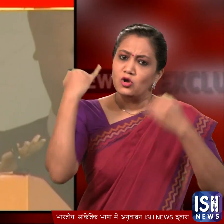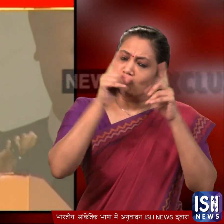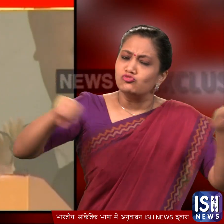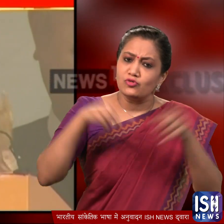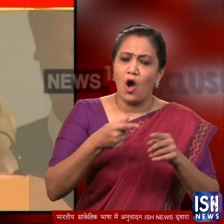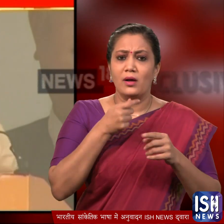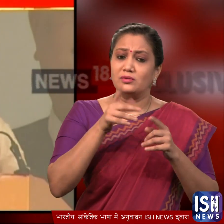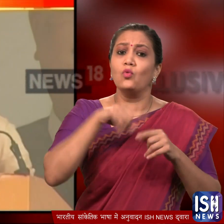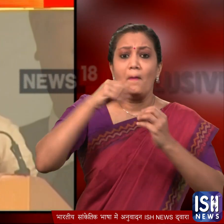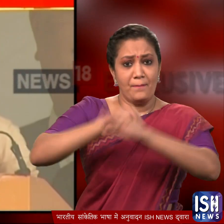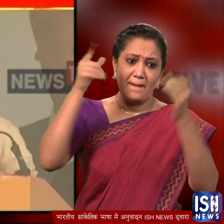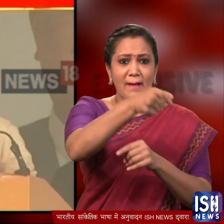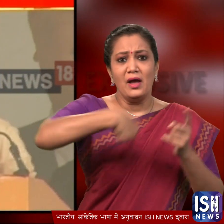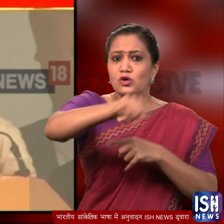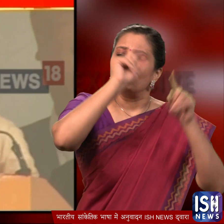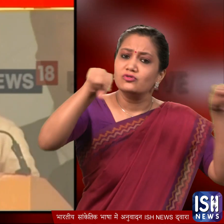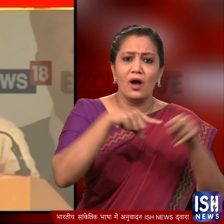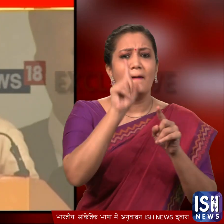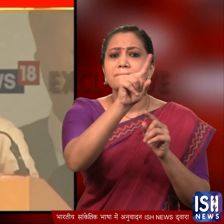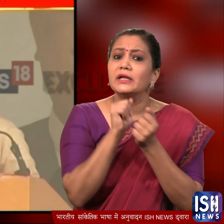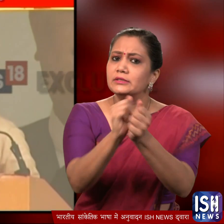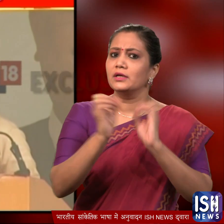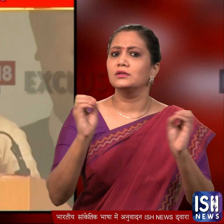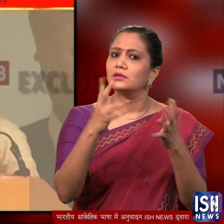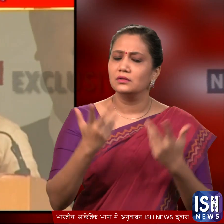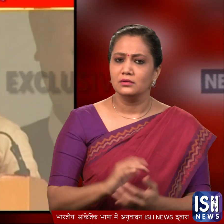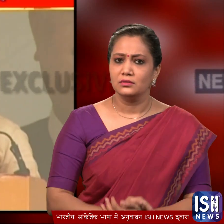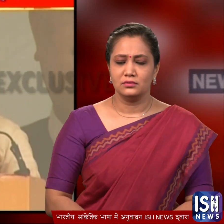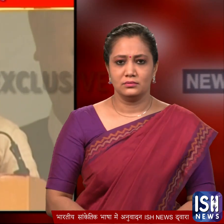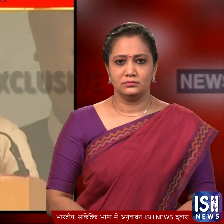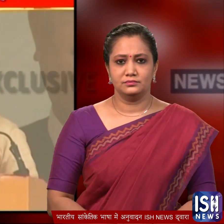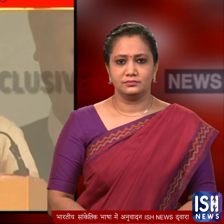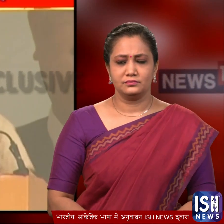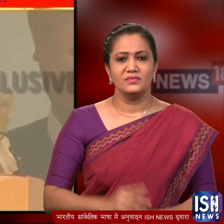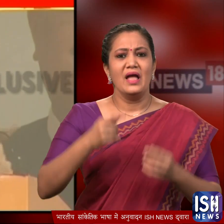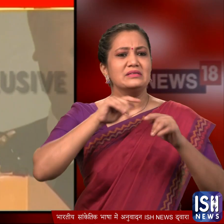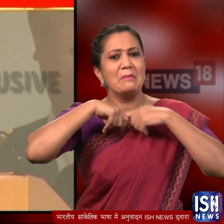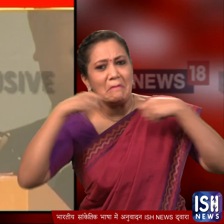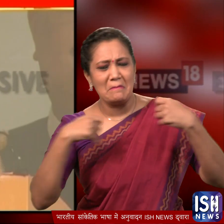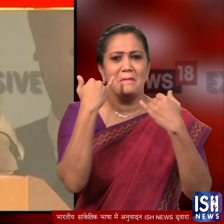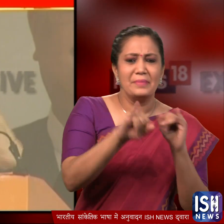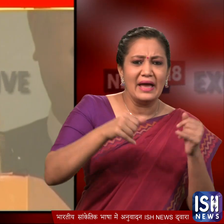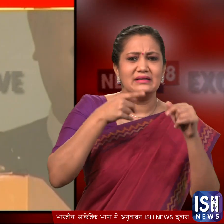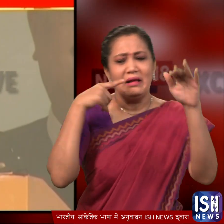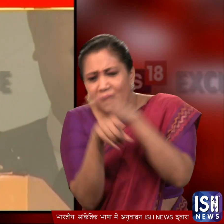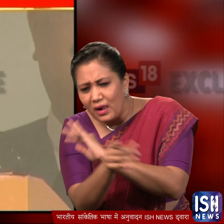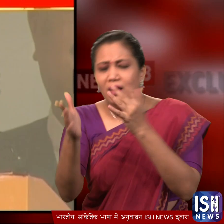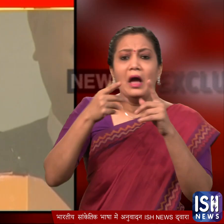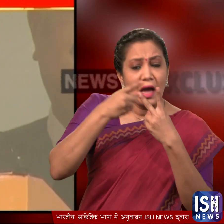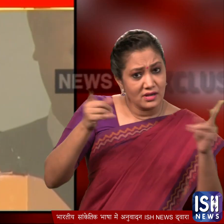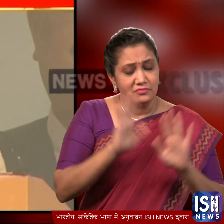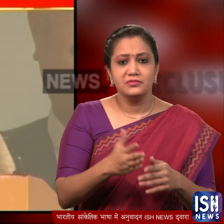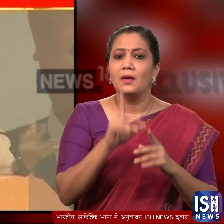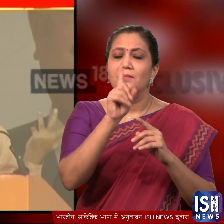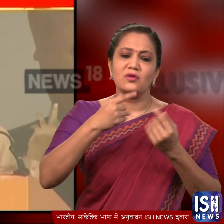है, क्रिमिनल है, लेकिन जेल में नहीं है। माफिया है, घुसपैठिए